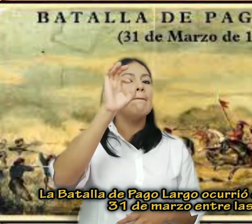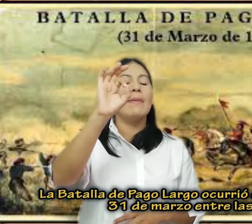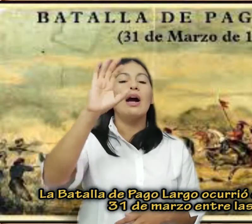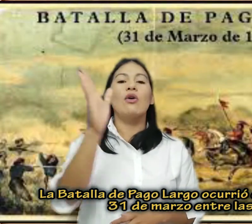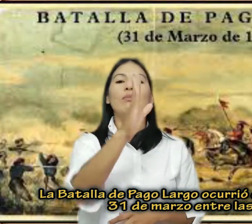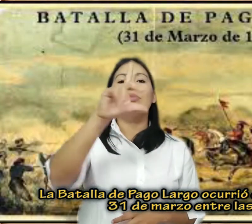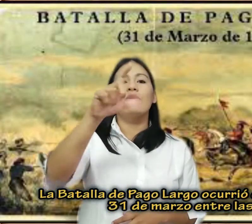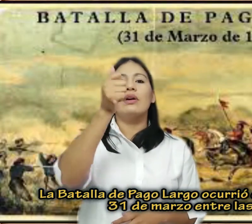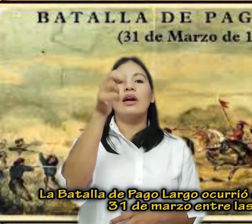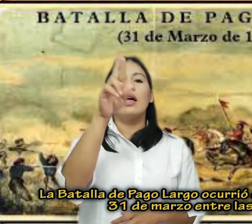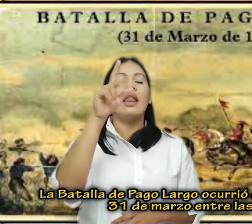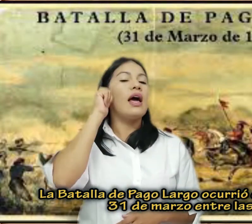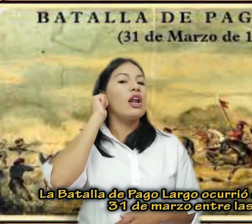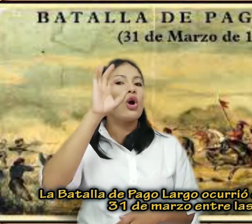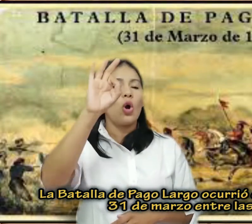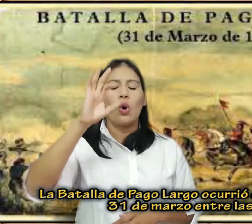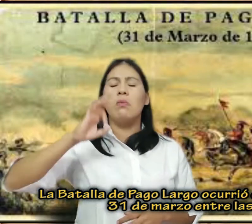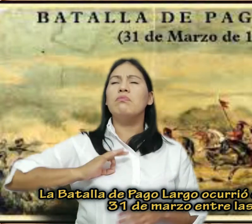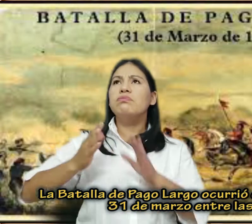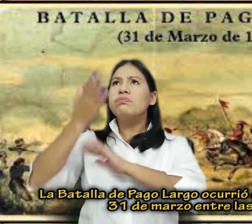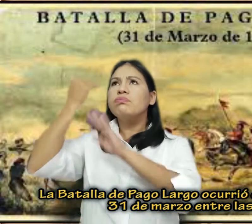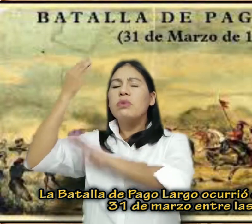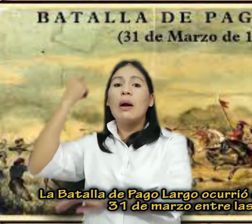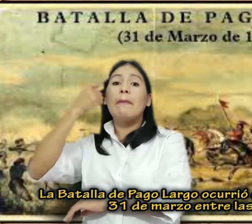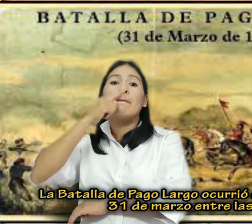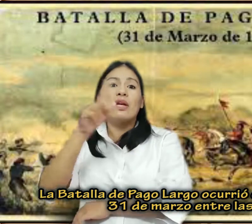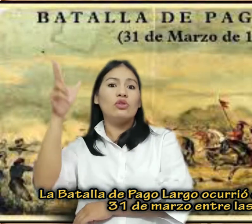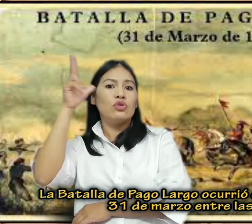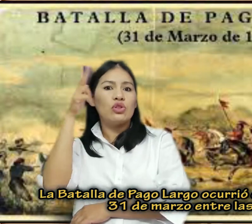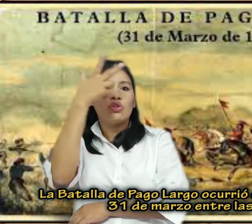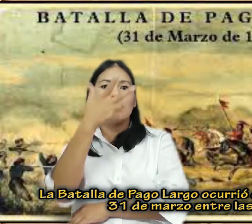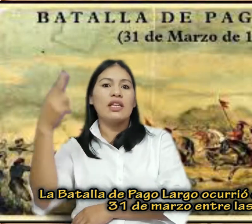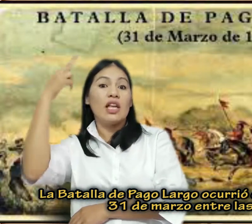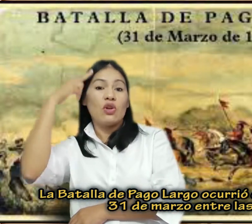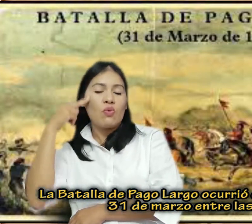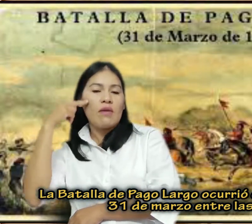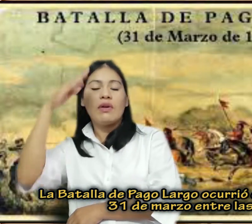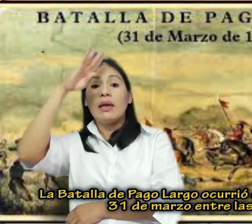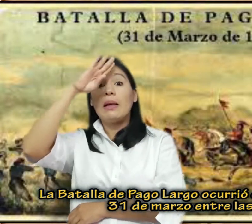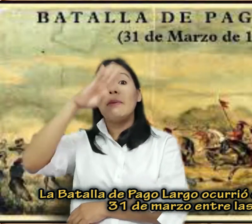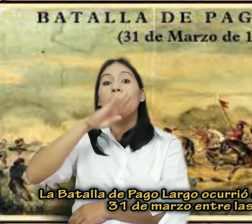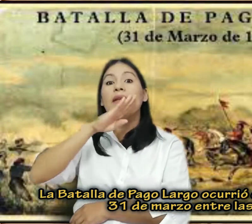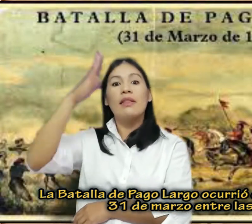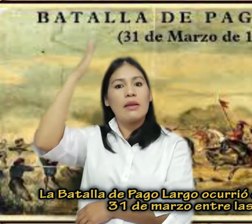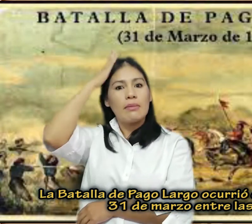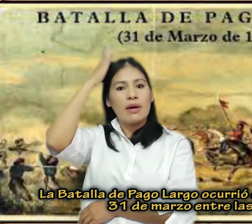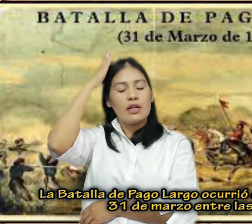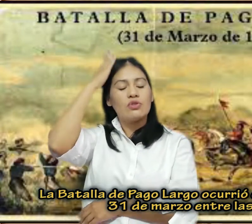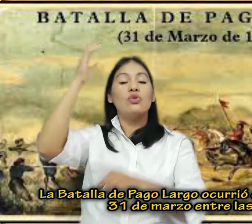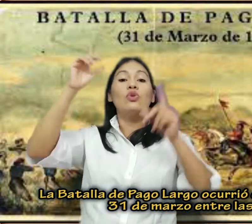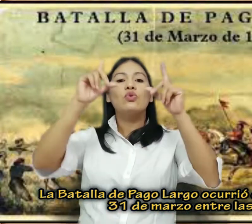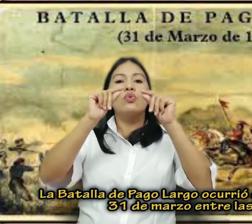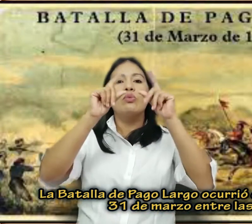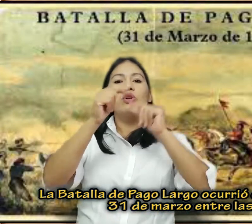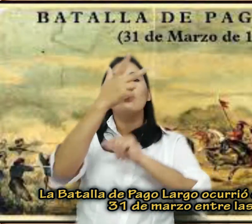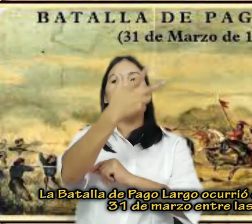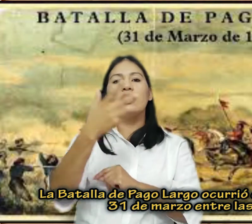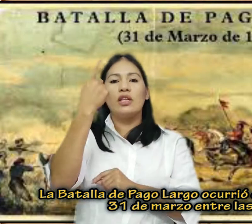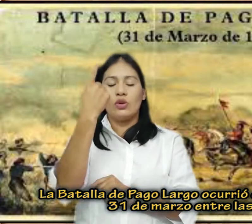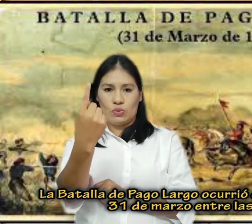La batalla de Pago Largo ocurrió en el año 1839, un 31 de